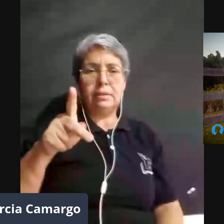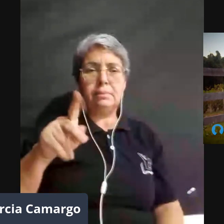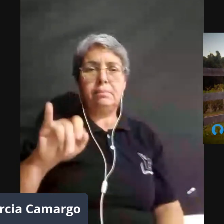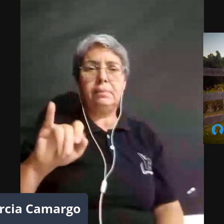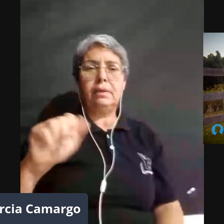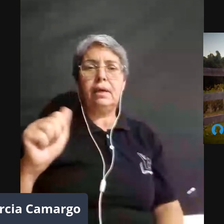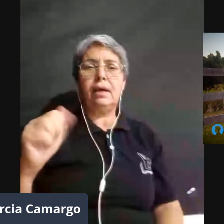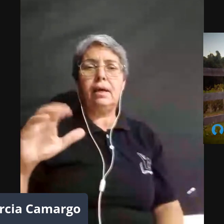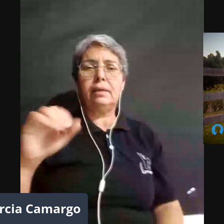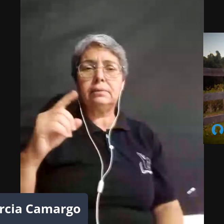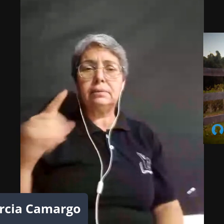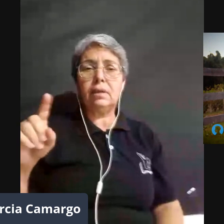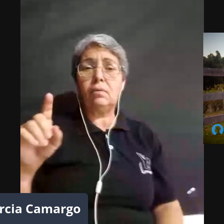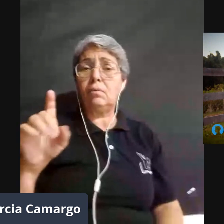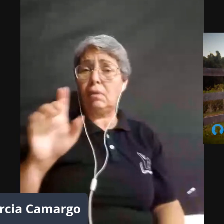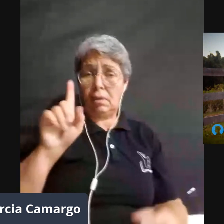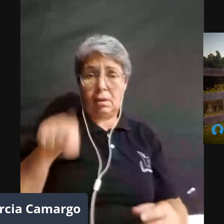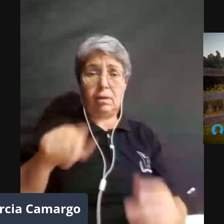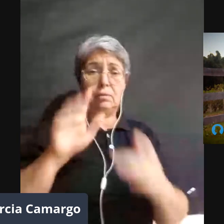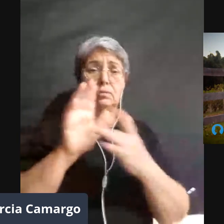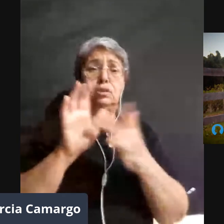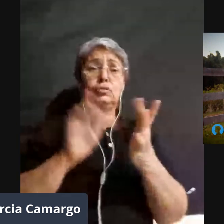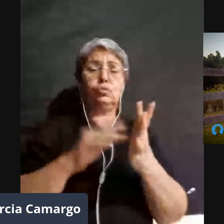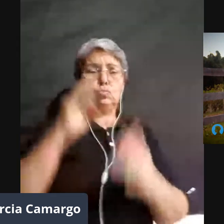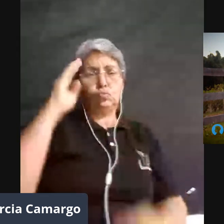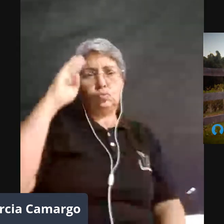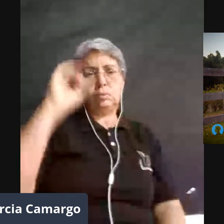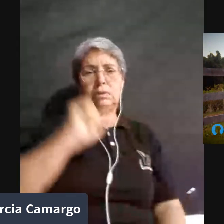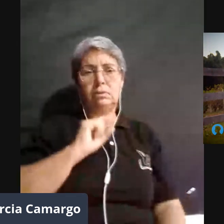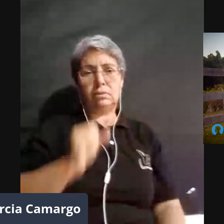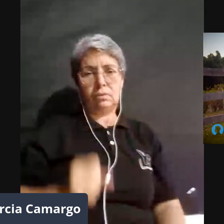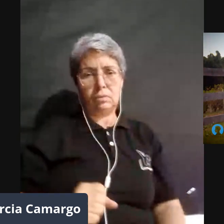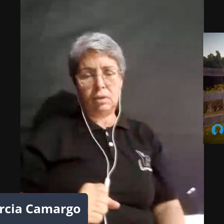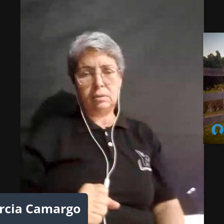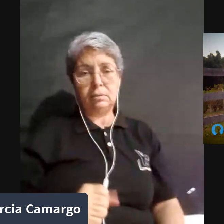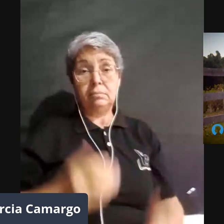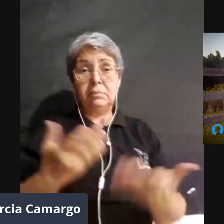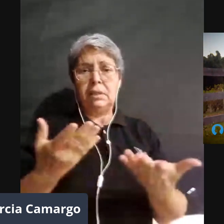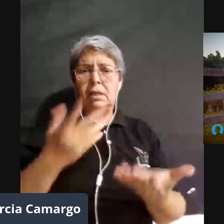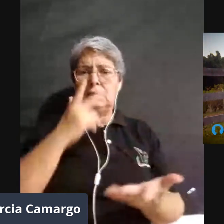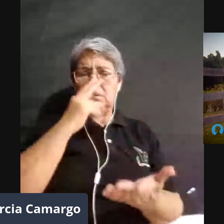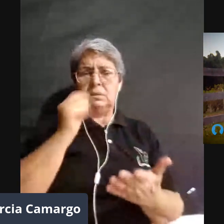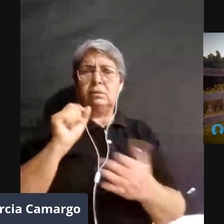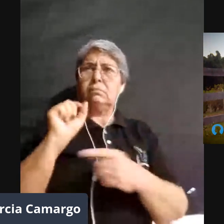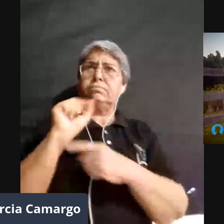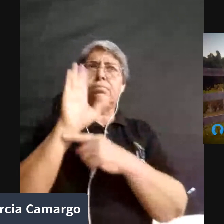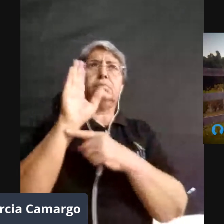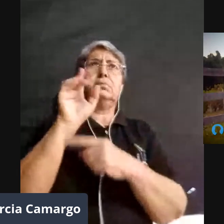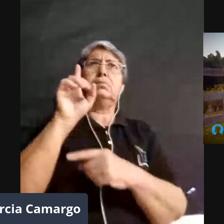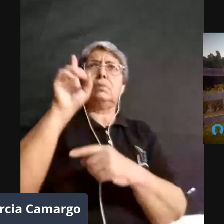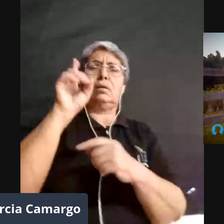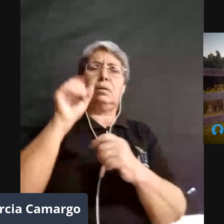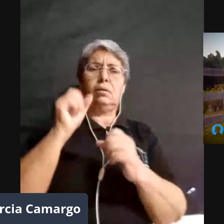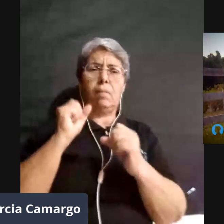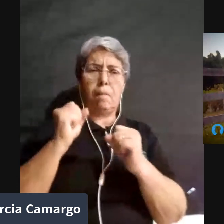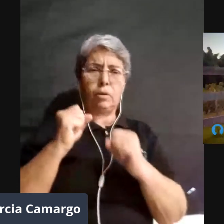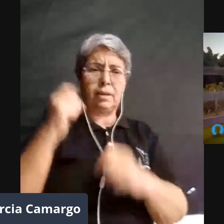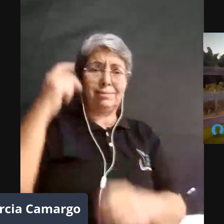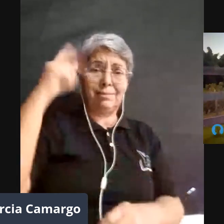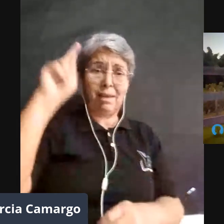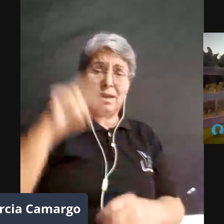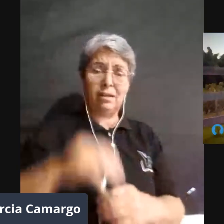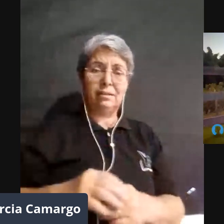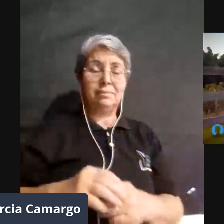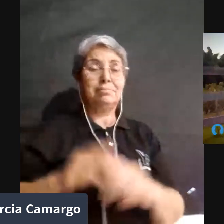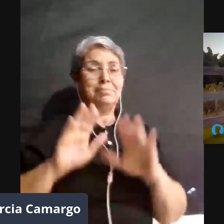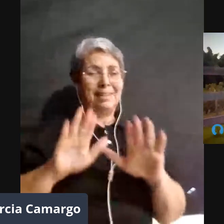e morno é um insulto à divina justiça, é um insulto ao poder de Deus. Mas vai haver um povo